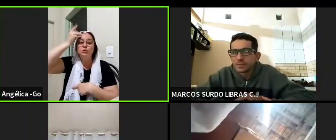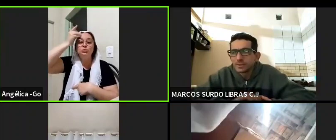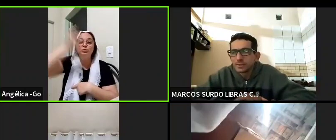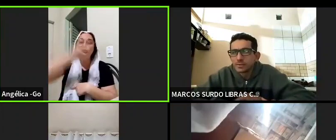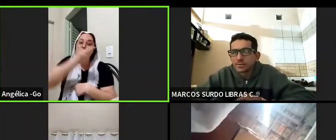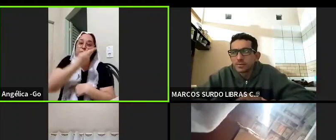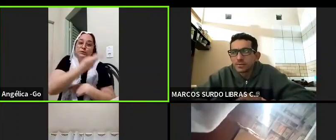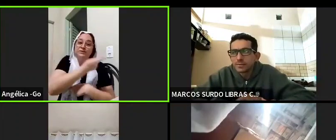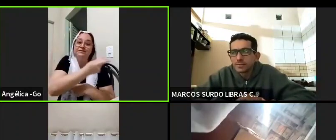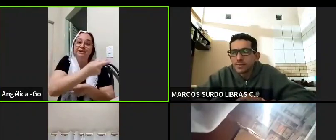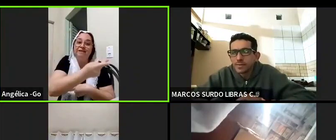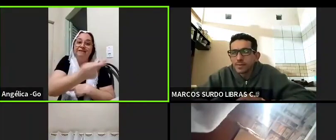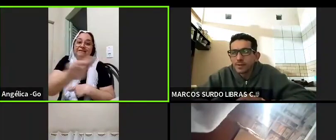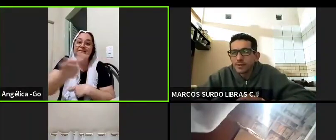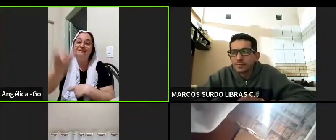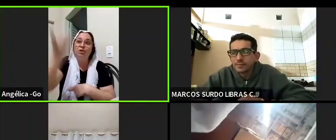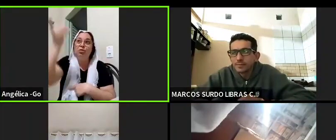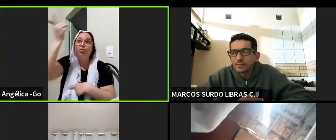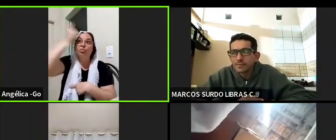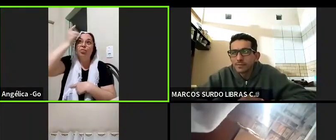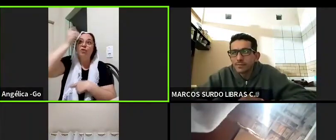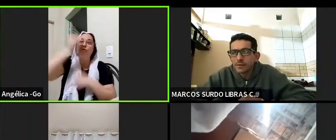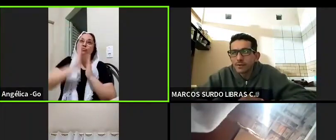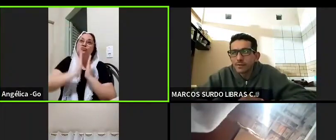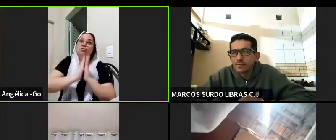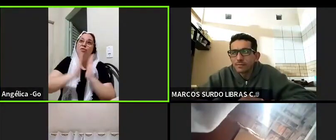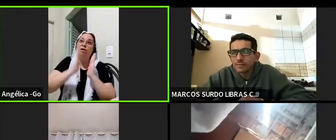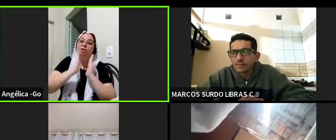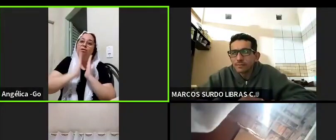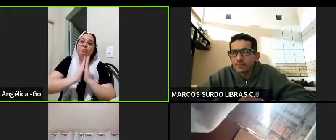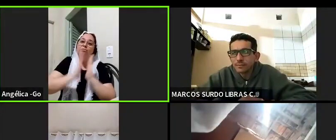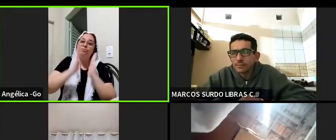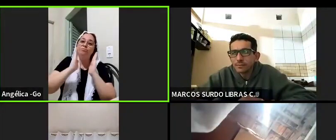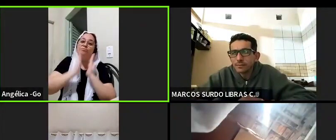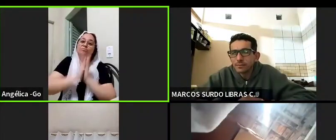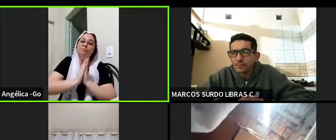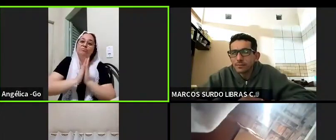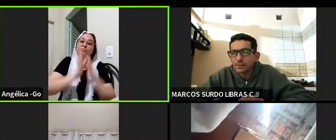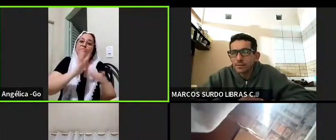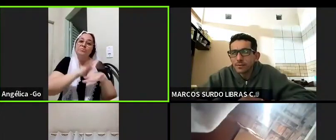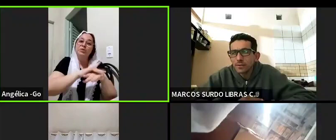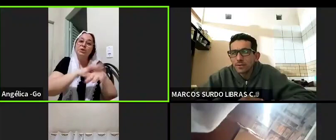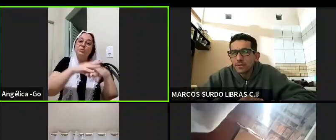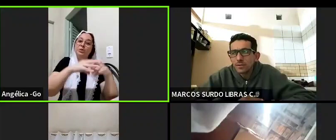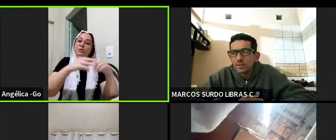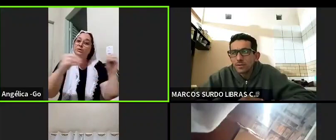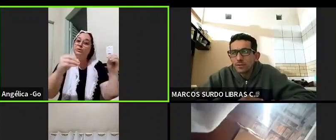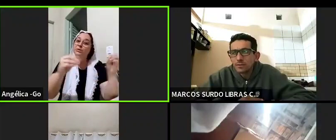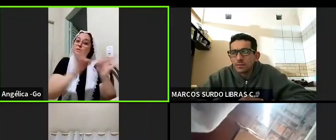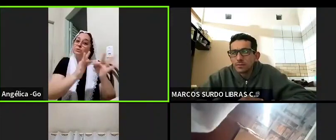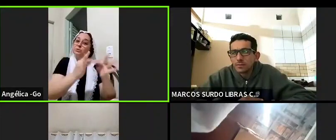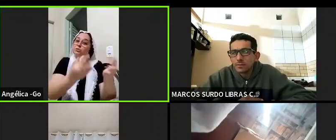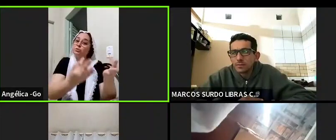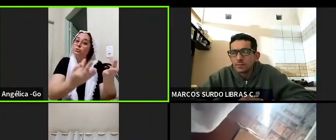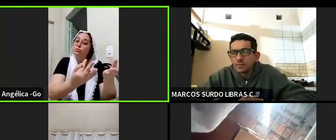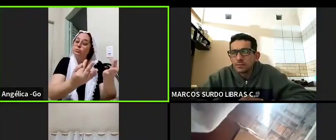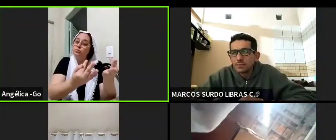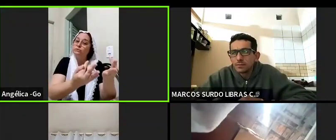aleluia, você não sabe por quê? Aleluia, é porque o justo na terra é justificado pela presença do Deus Todo-Poderoso.